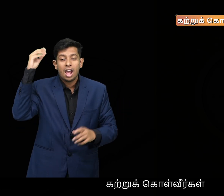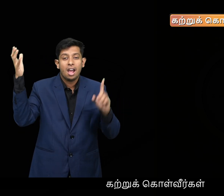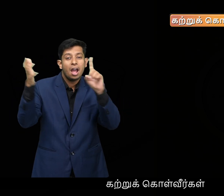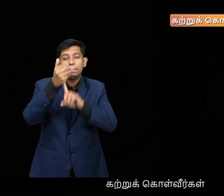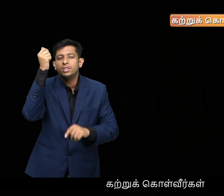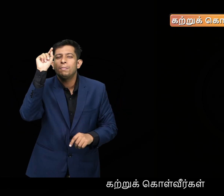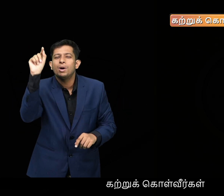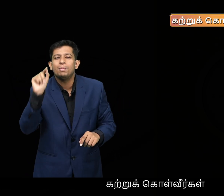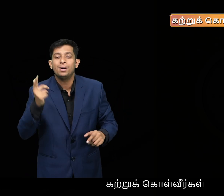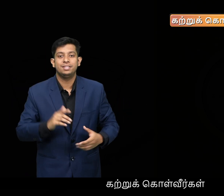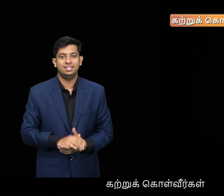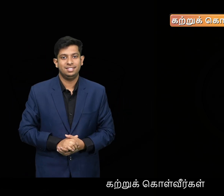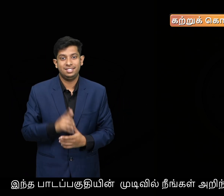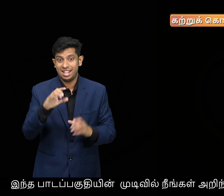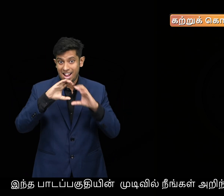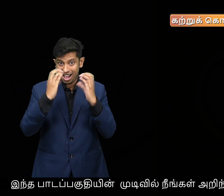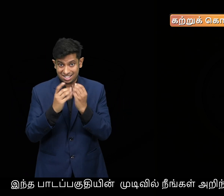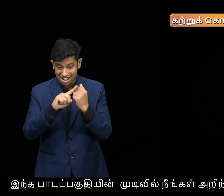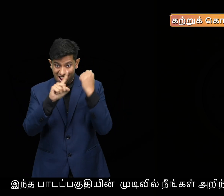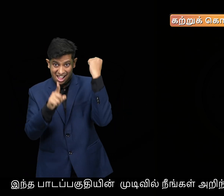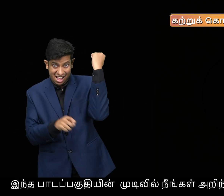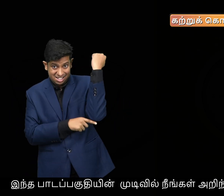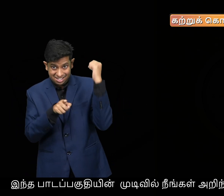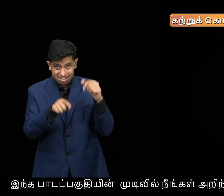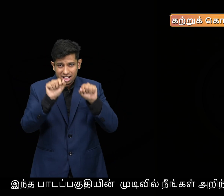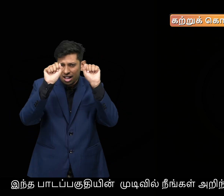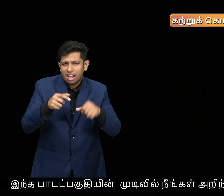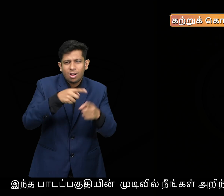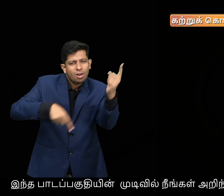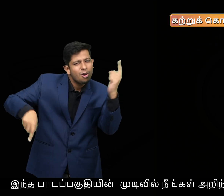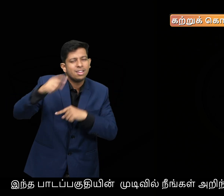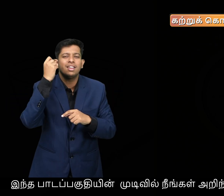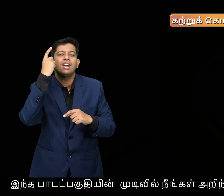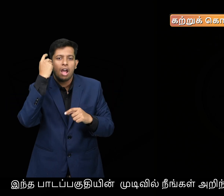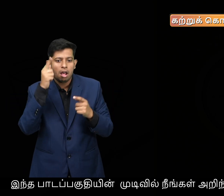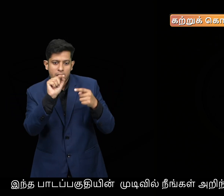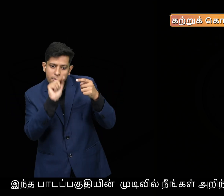கற்றுக்கொள்வீர்கள். இந்த பாடப்பகுதியின் முடிவில் நீங்கள் அறிந்து கொள்வீர்கள்: